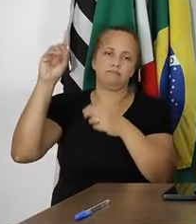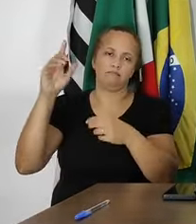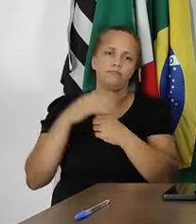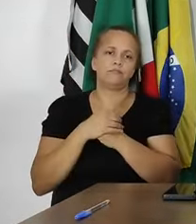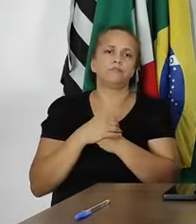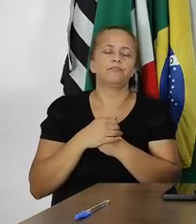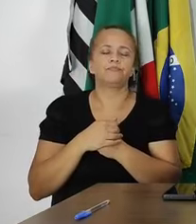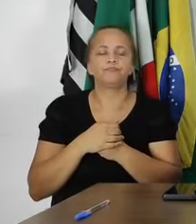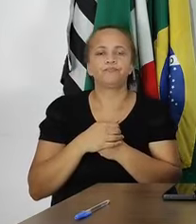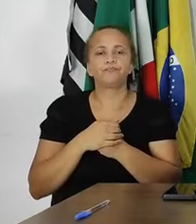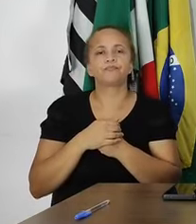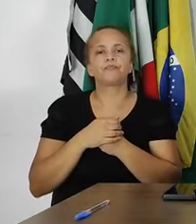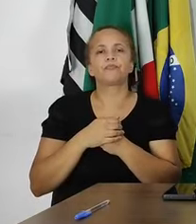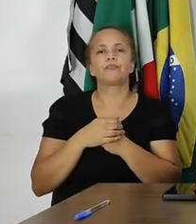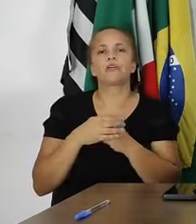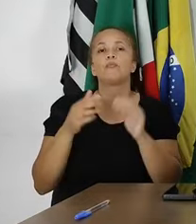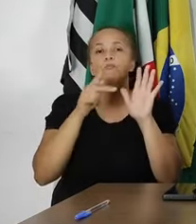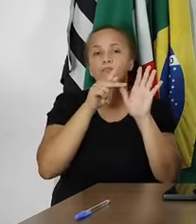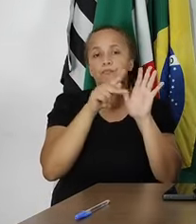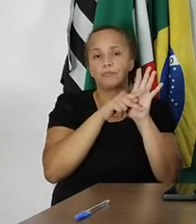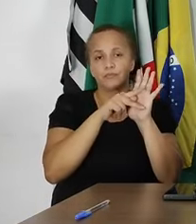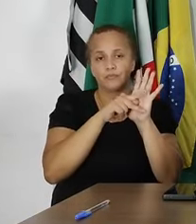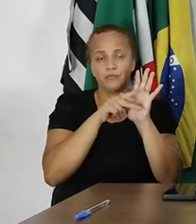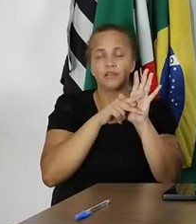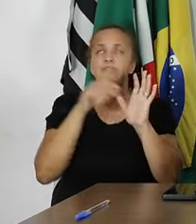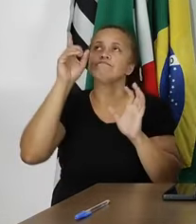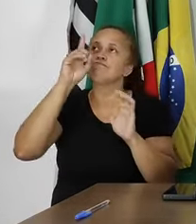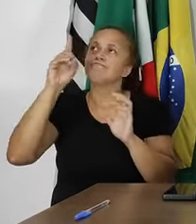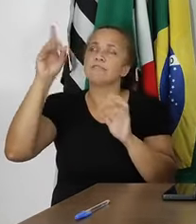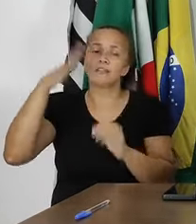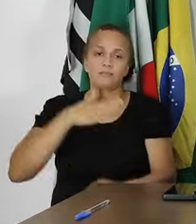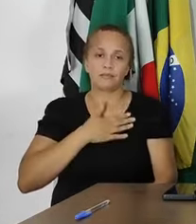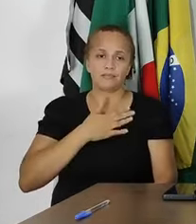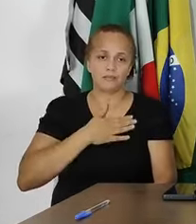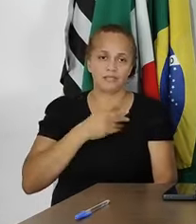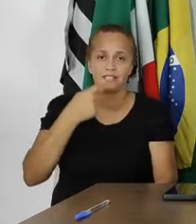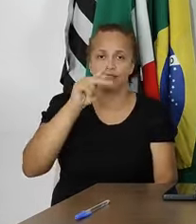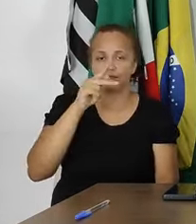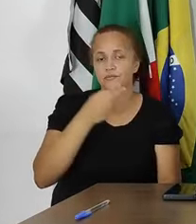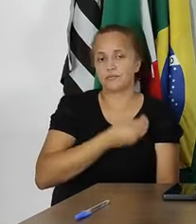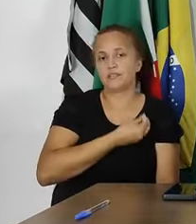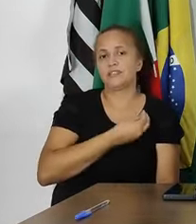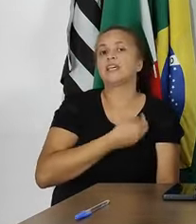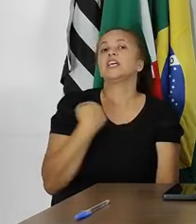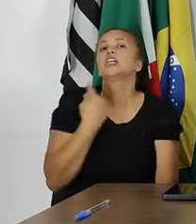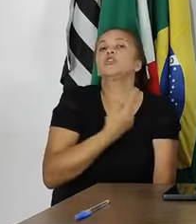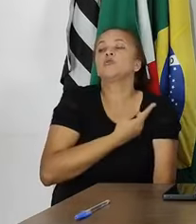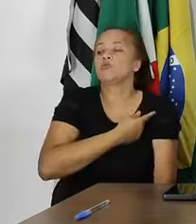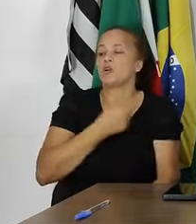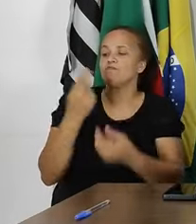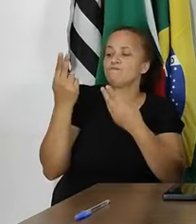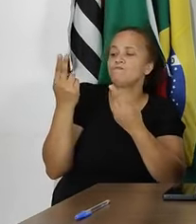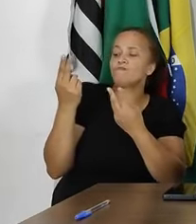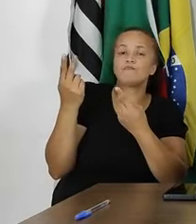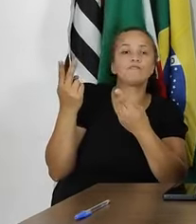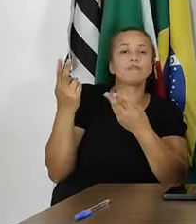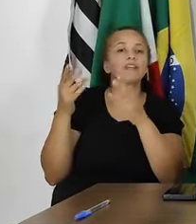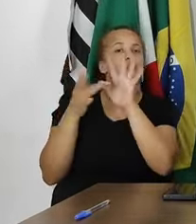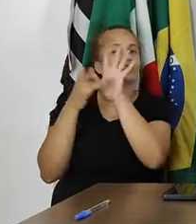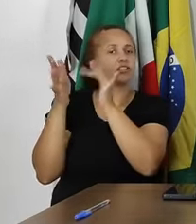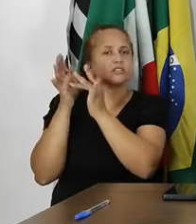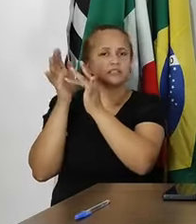maior propósito de Deus na minha vida e na sua vida é que tenhamos o caráter de Cristo. Mas isso só vai